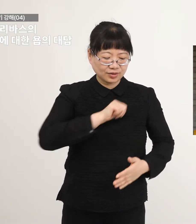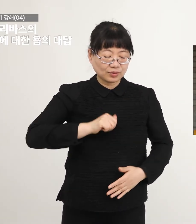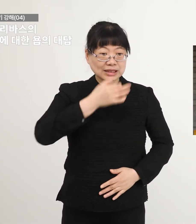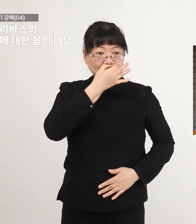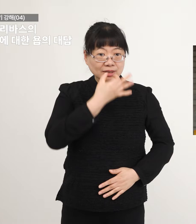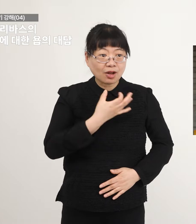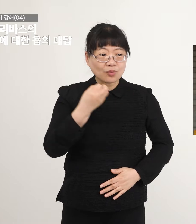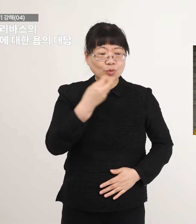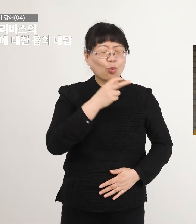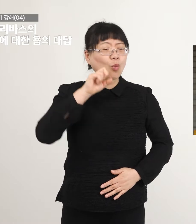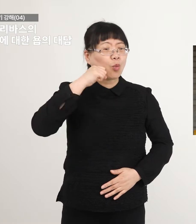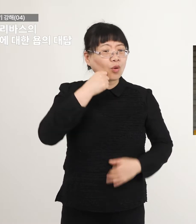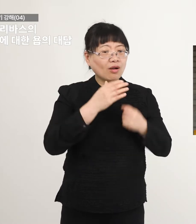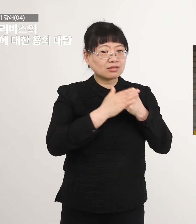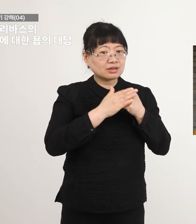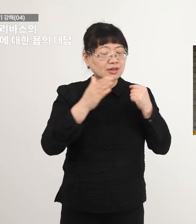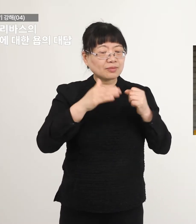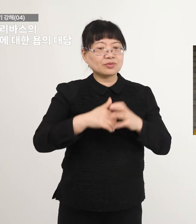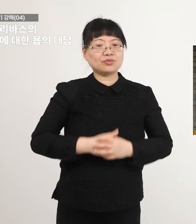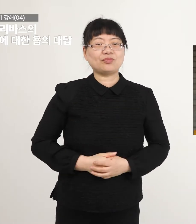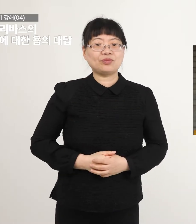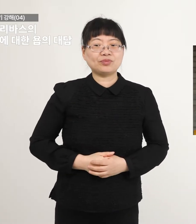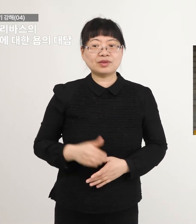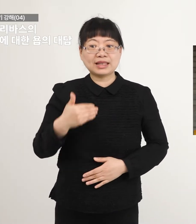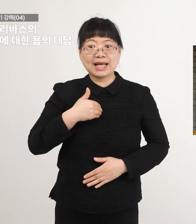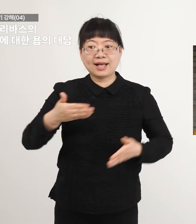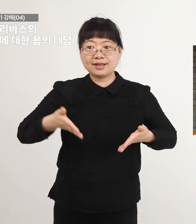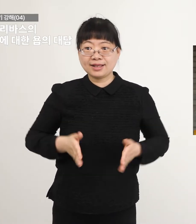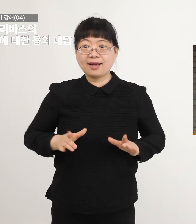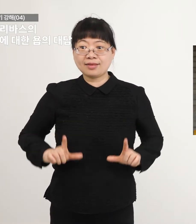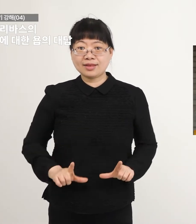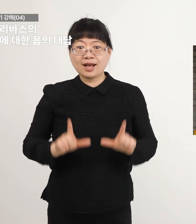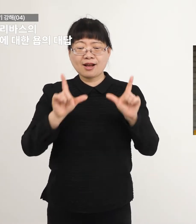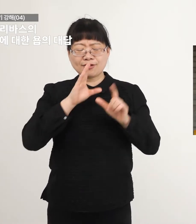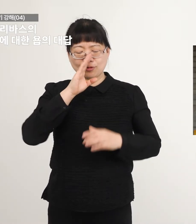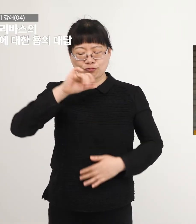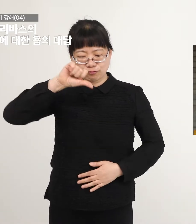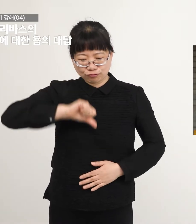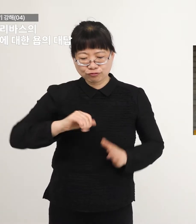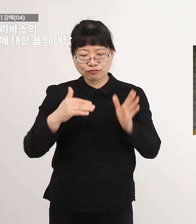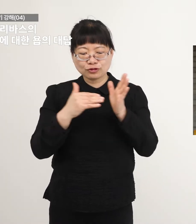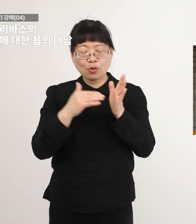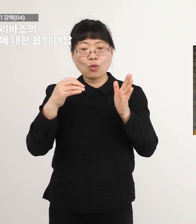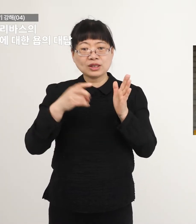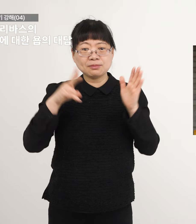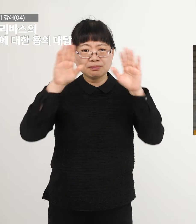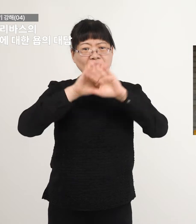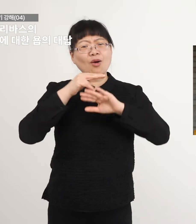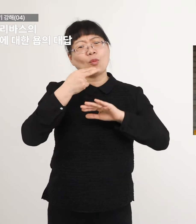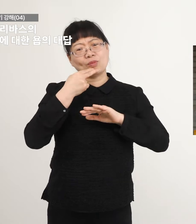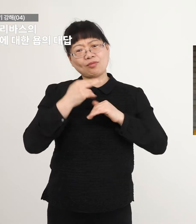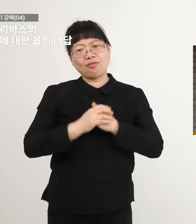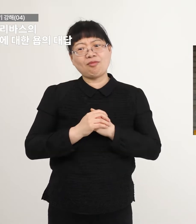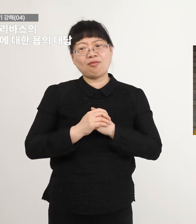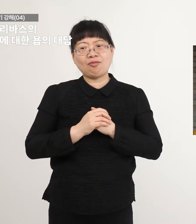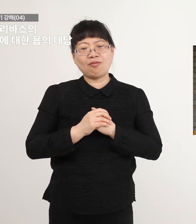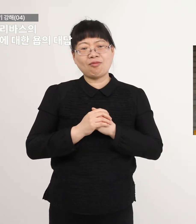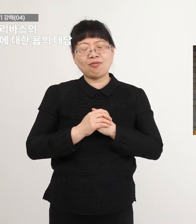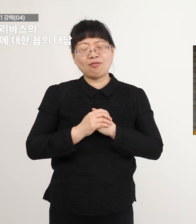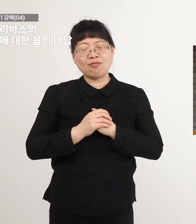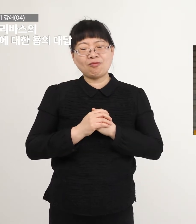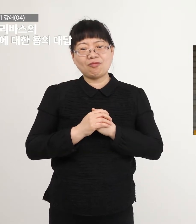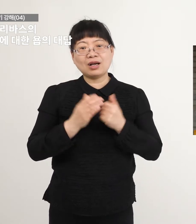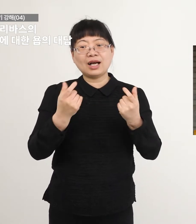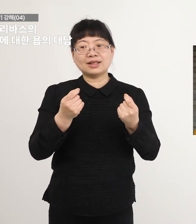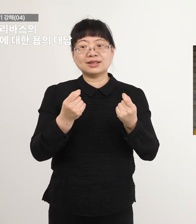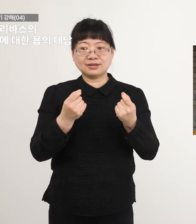힘들고 어려우니까 자기의 낱날을 저주하고 그 밤이 없었다면,